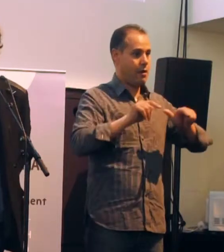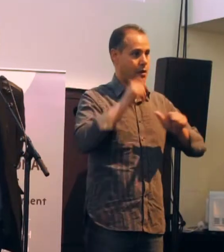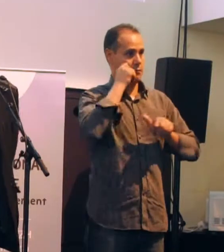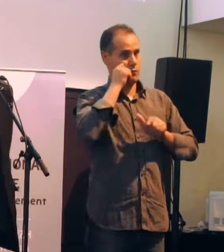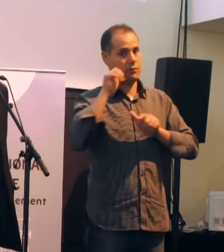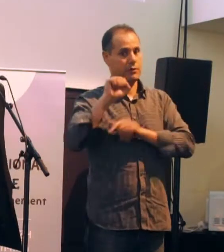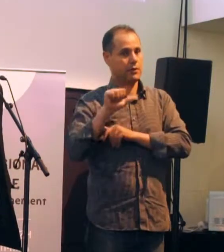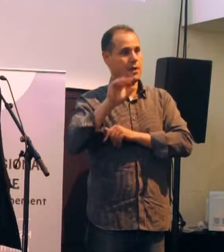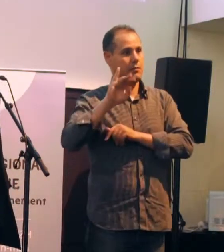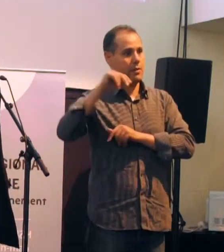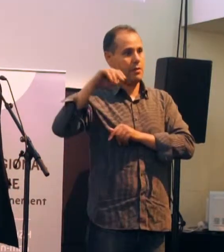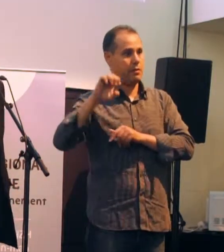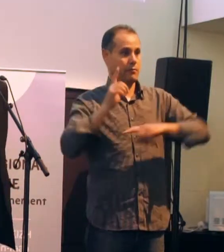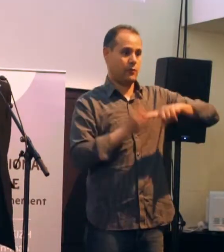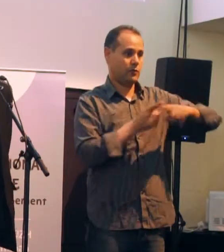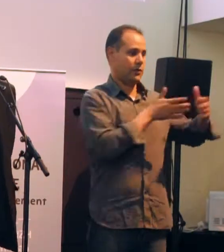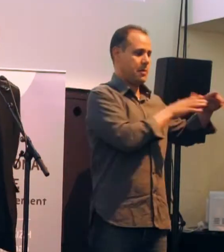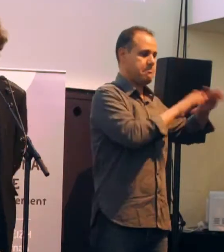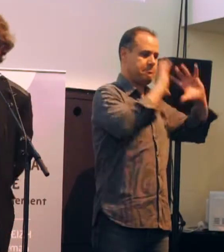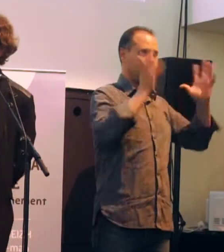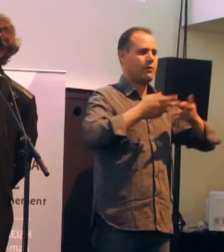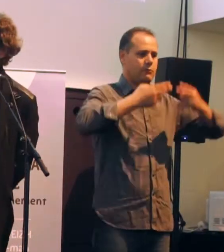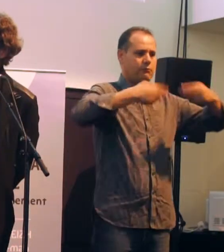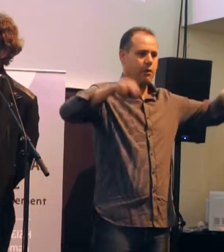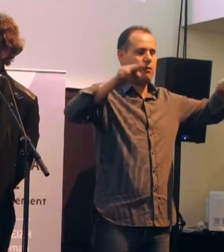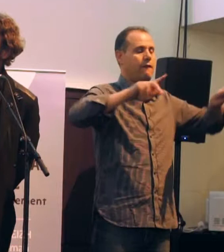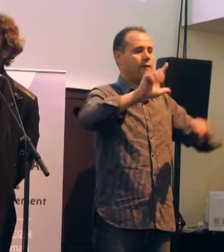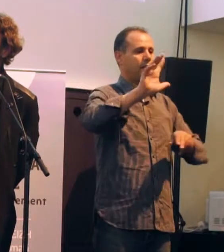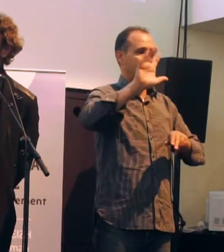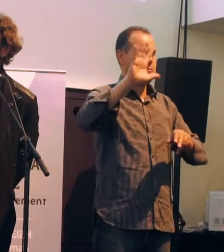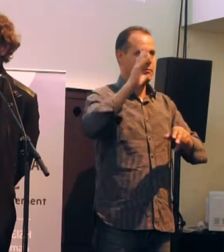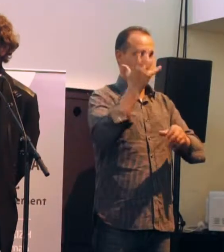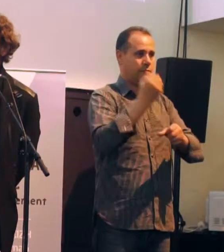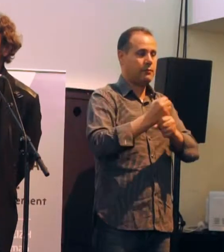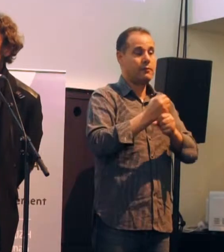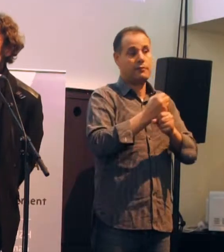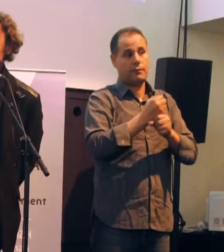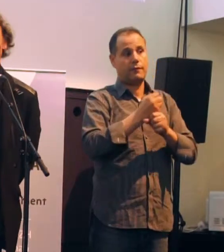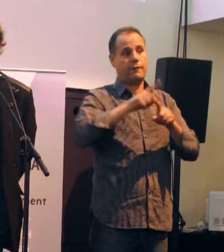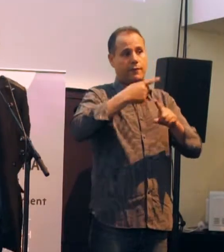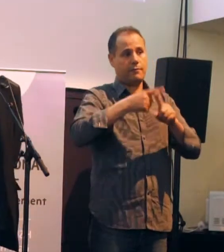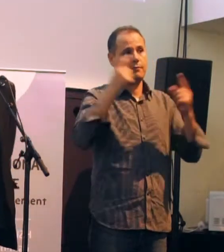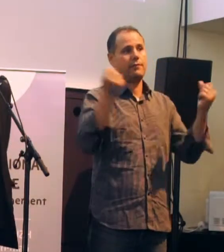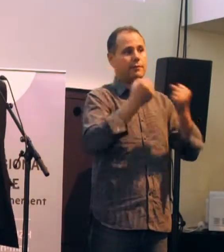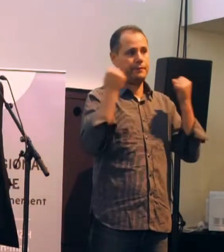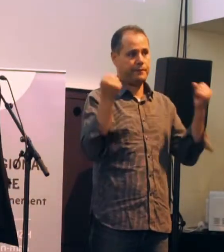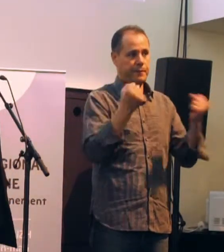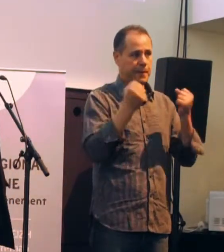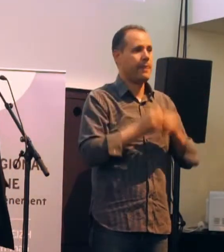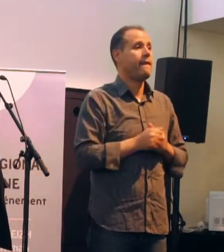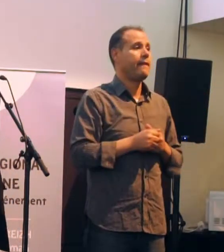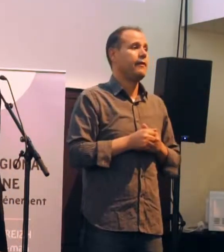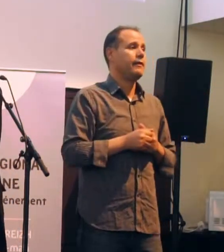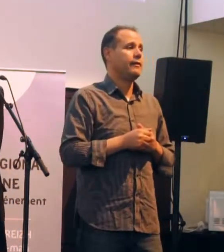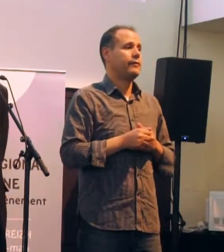mais aussi de toute l'AFCA, pour le lancement de cette 25e édition du Festival du film d'animation. C'est quelque